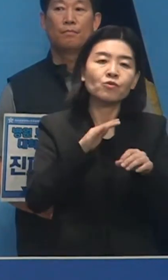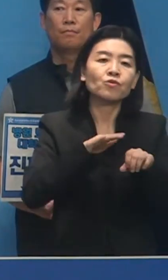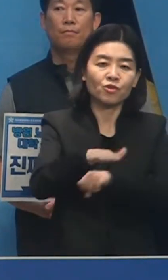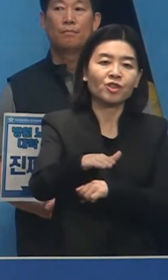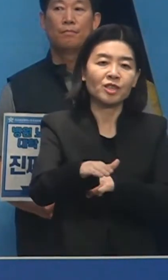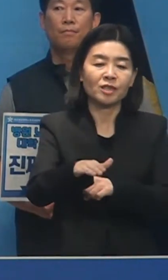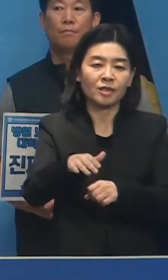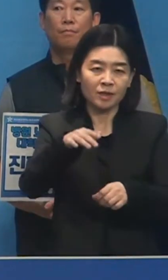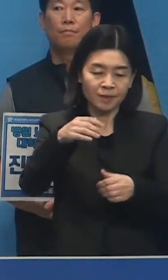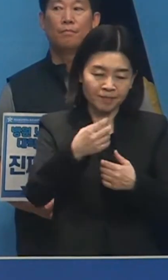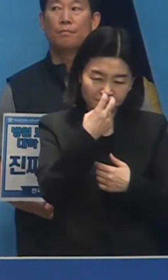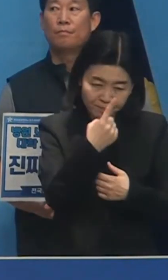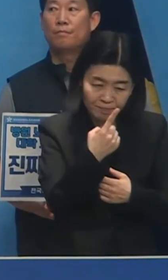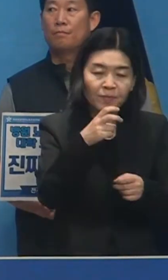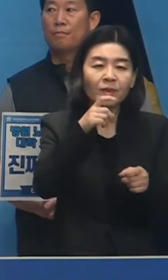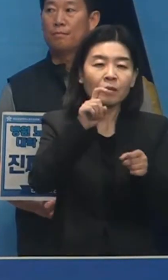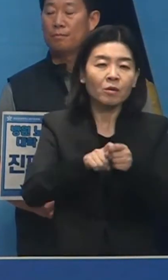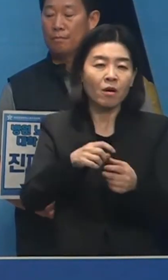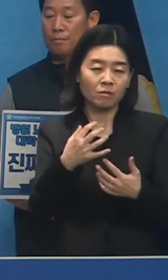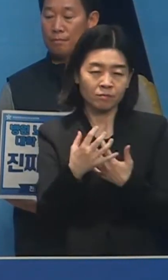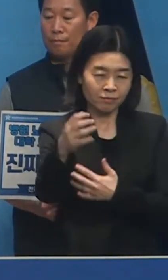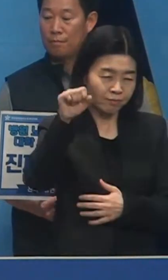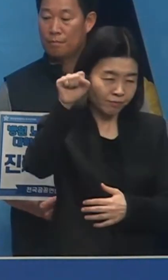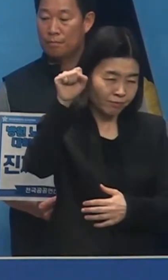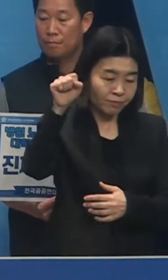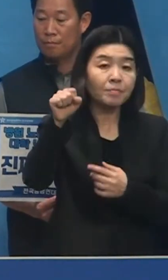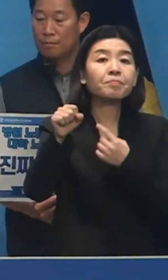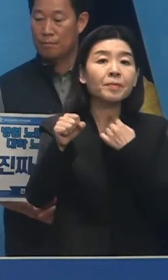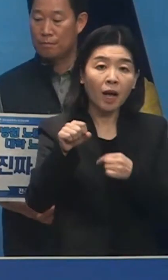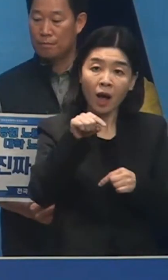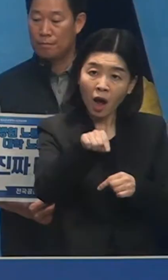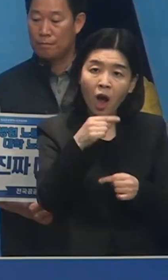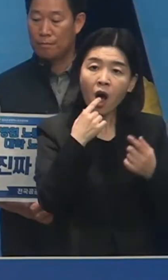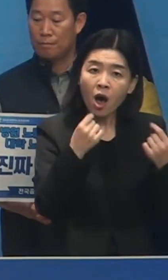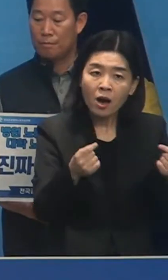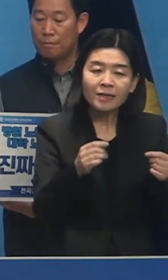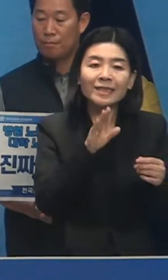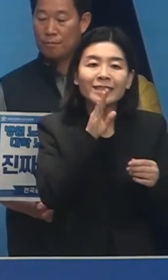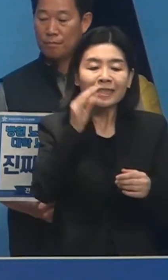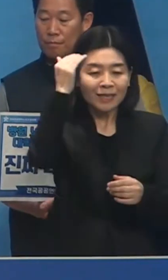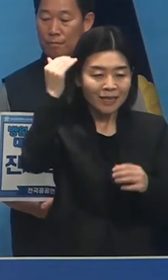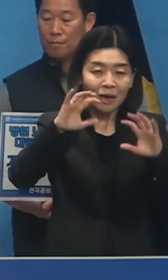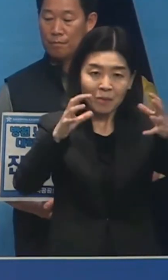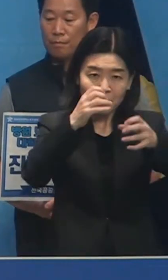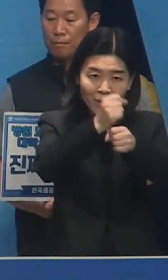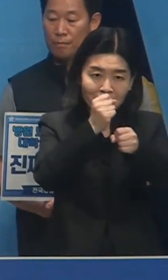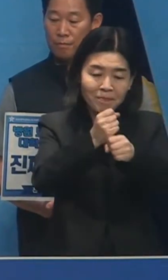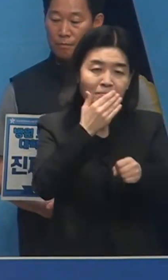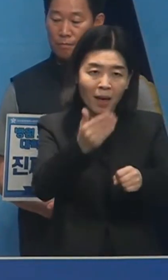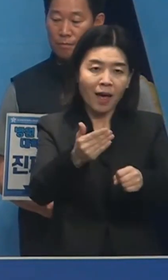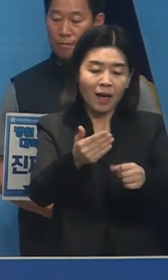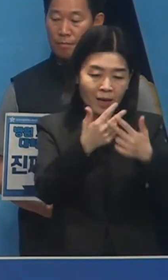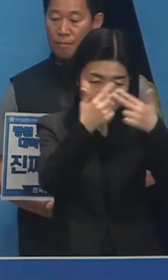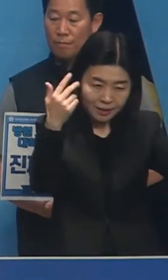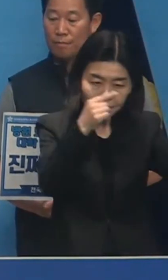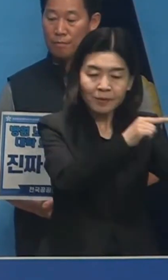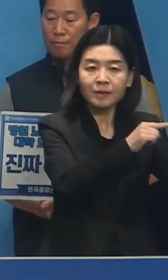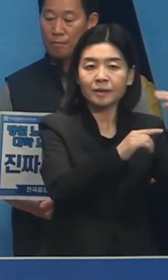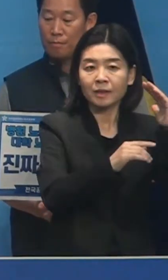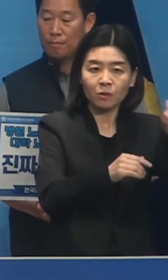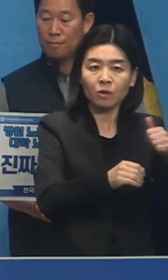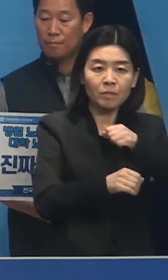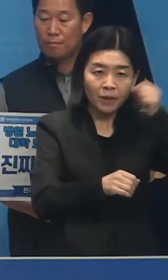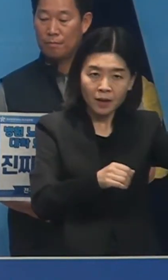결실입니다. 광장의 영혼이 현실이 될 진짜 대한민국을 만들어갈 이재명 후보 대선 승리를 위해 힘을